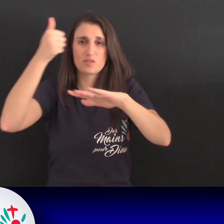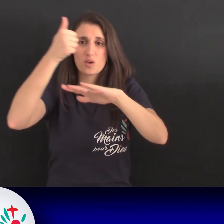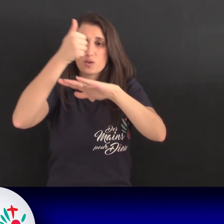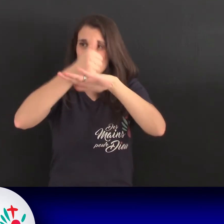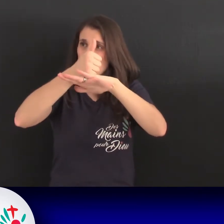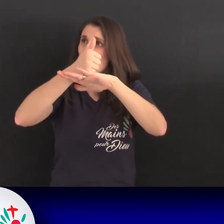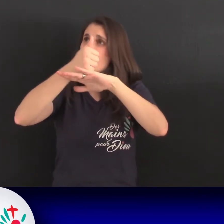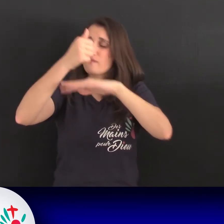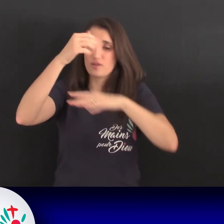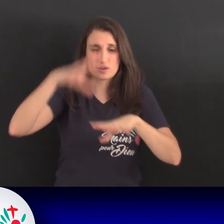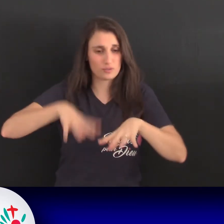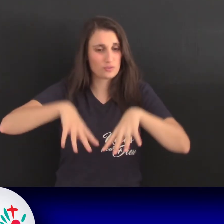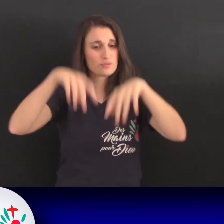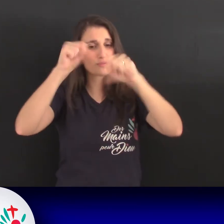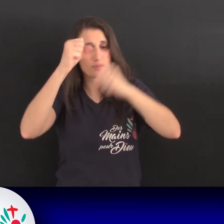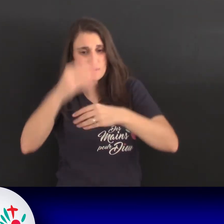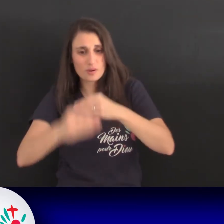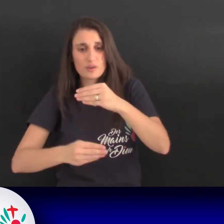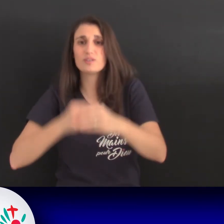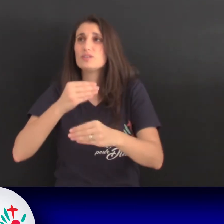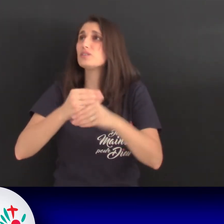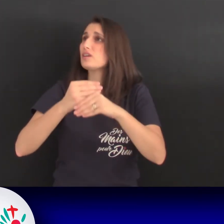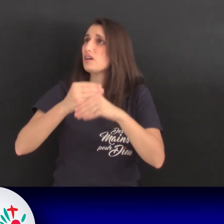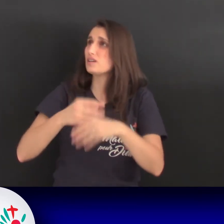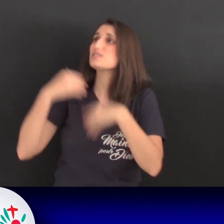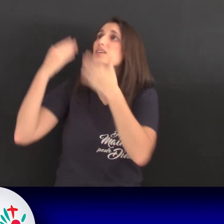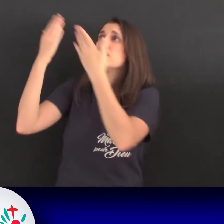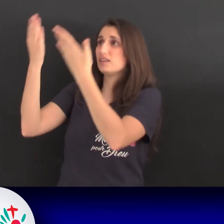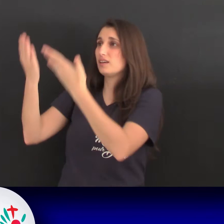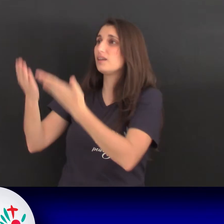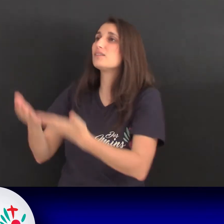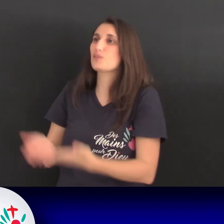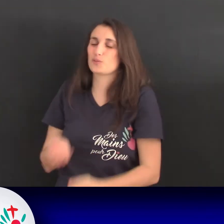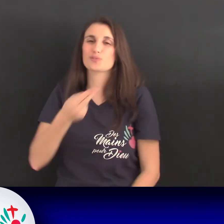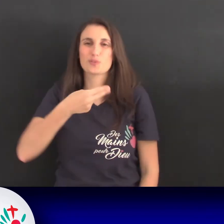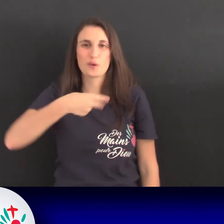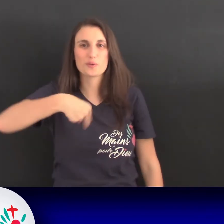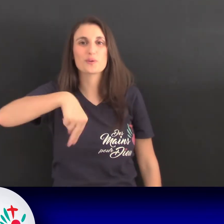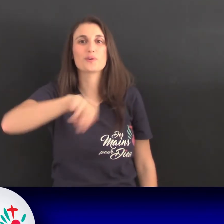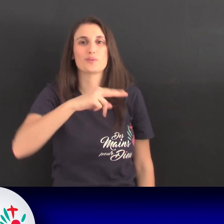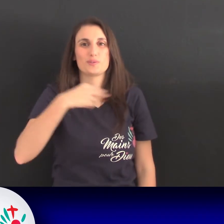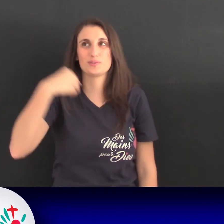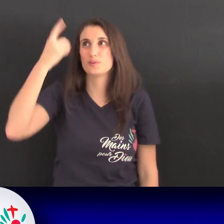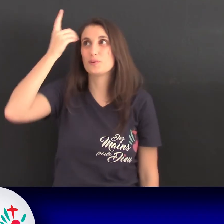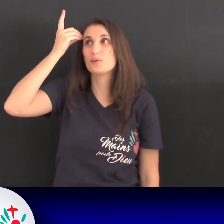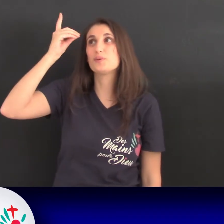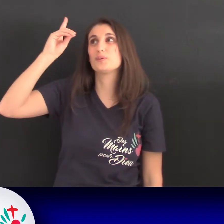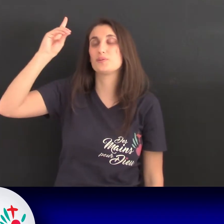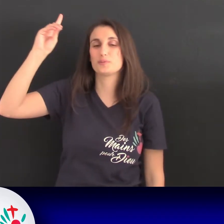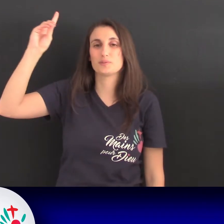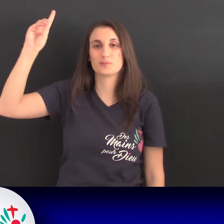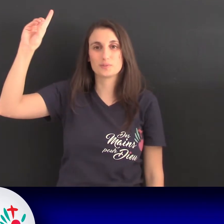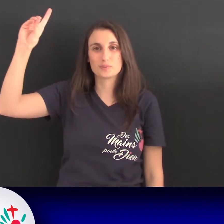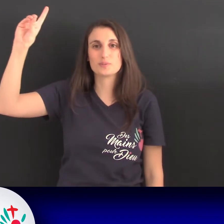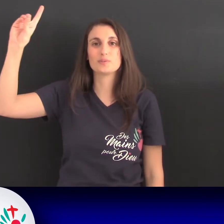souverain, sauveur du monde, c'est notre Dieu.